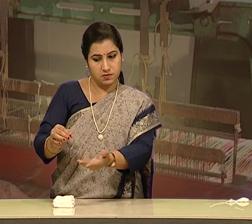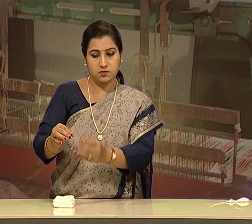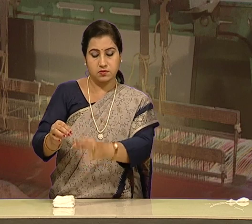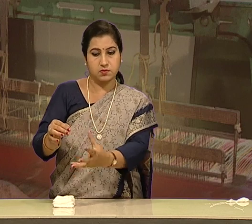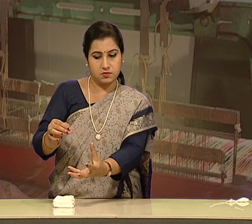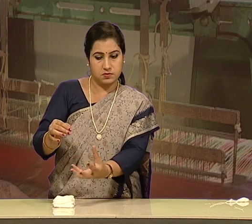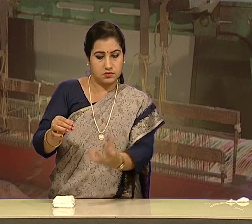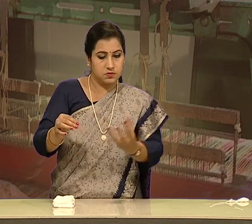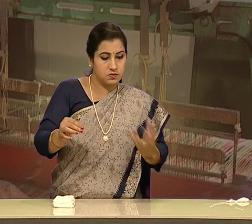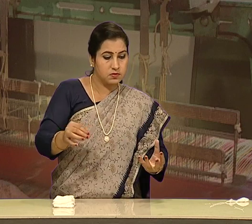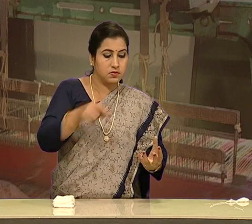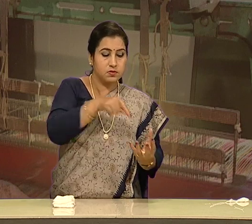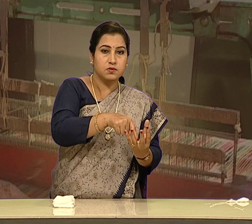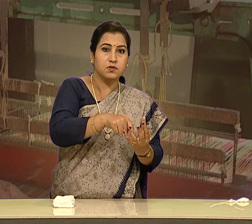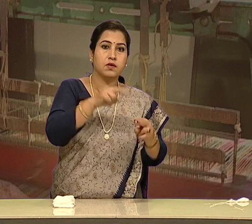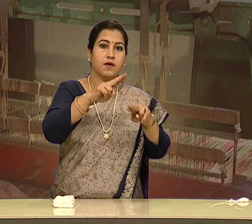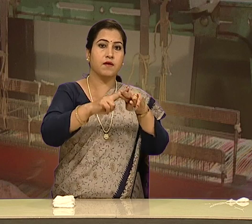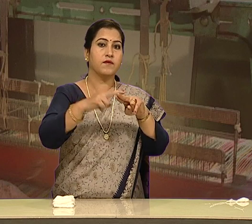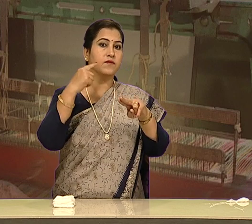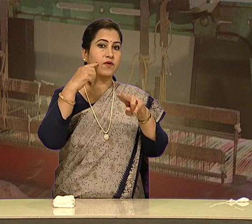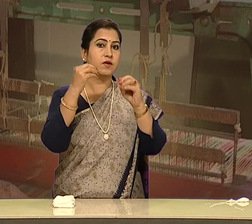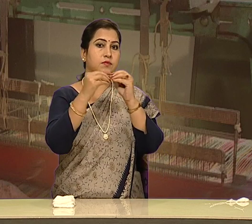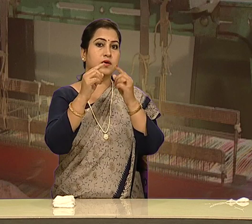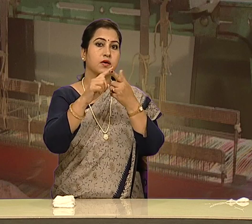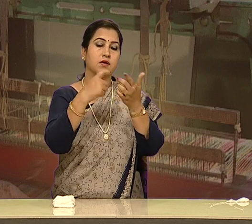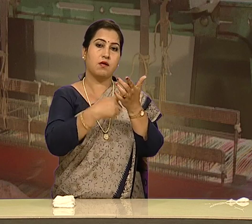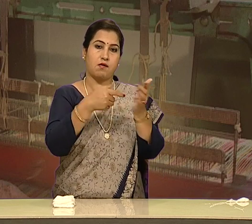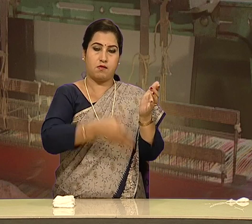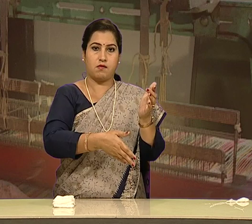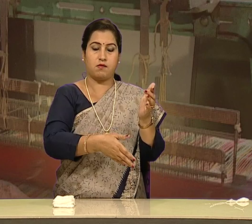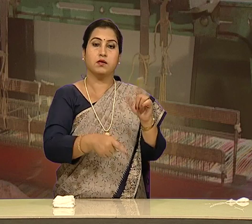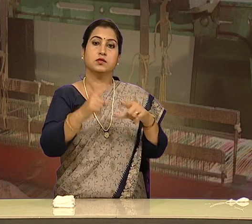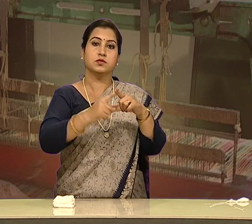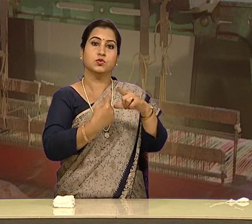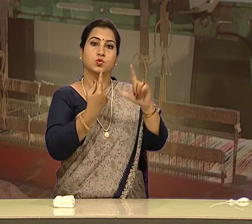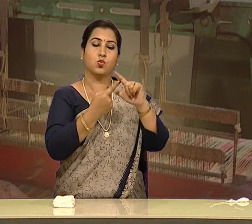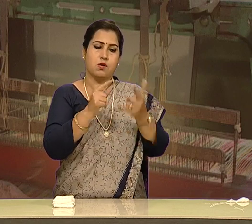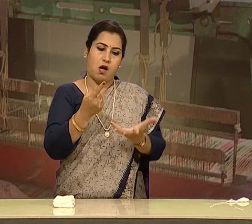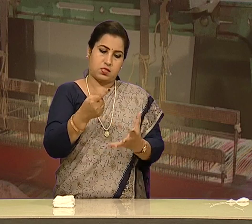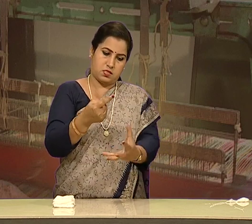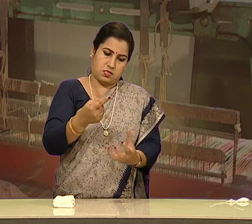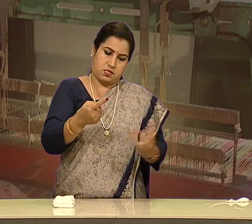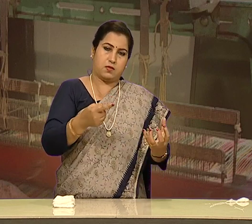पटसन तंतुओं को हाथ द्वारा पृथक कर लिया जाएगा।